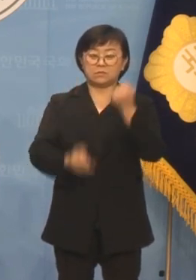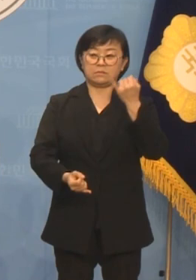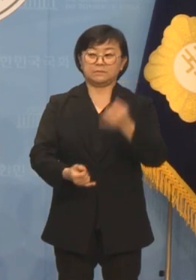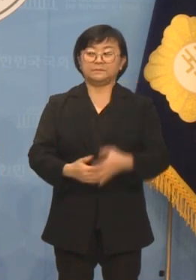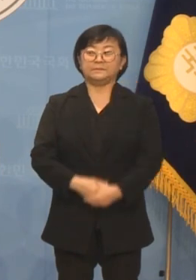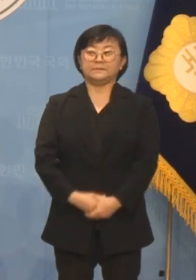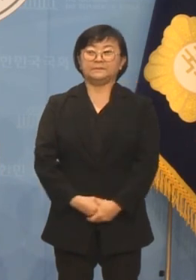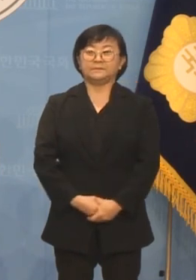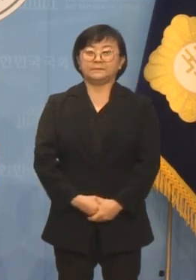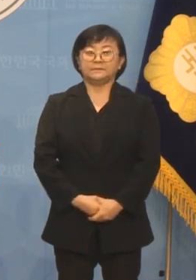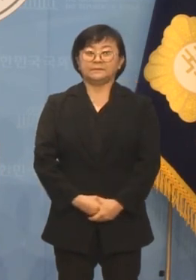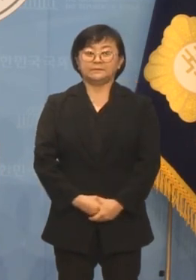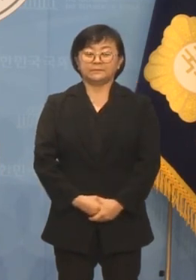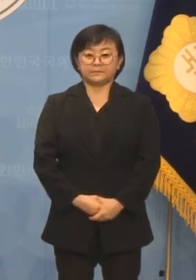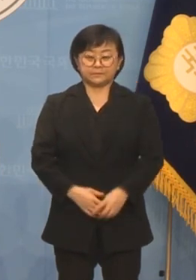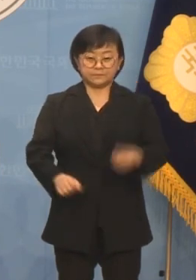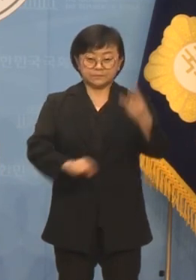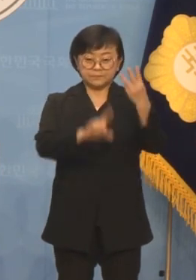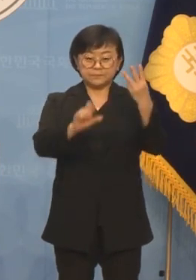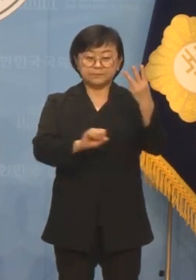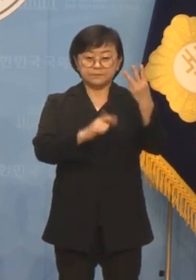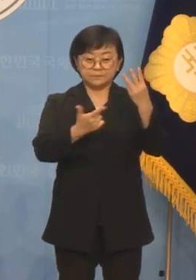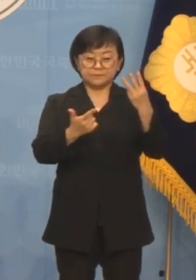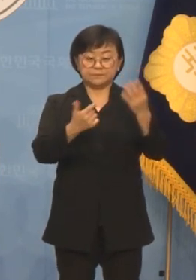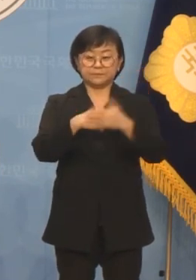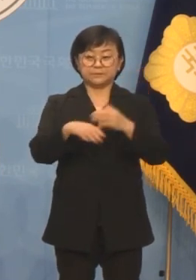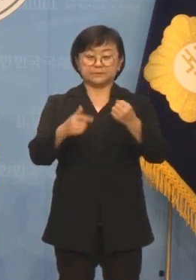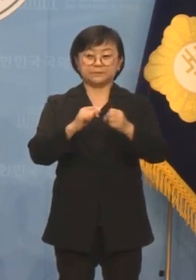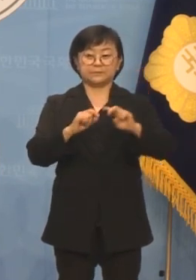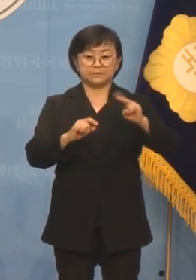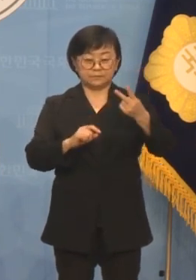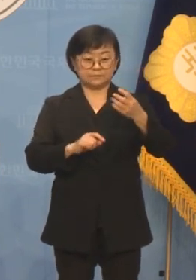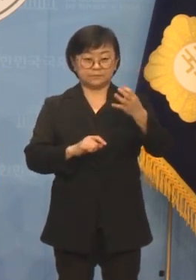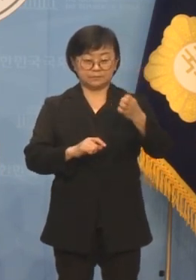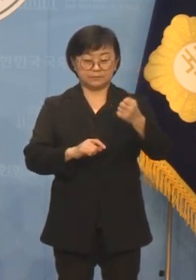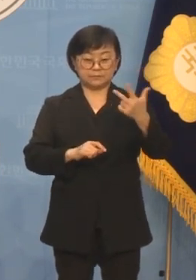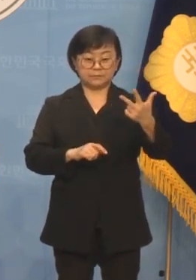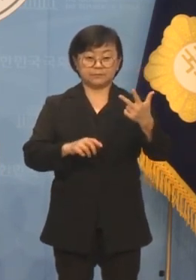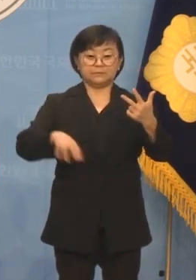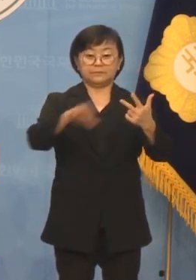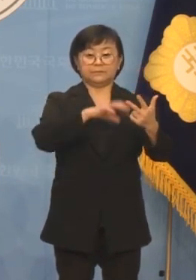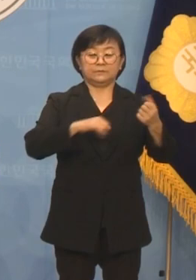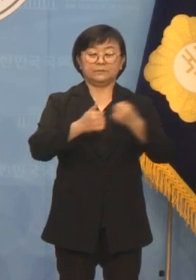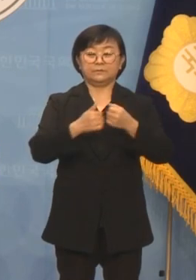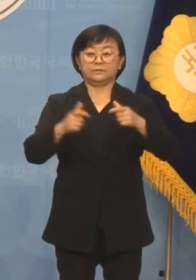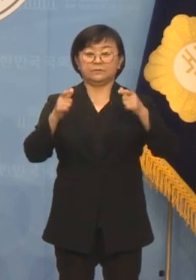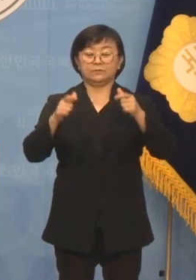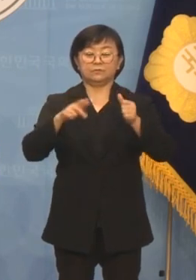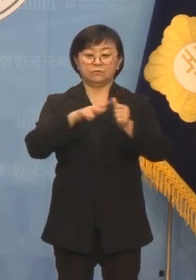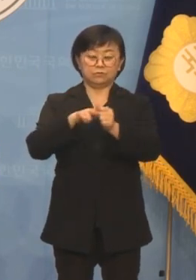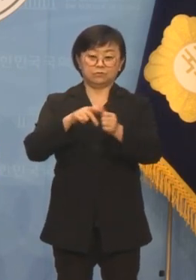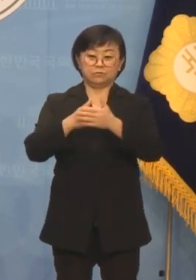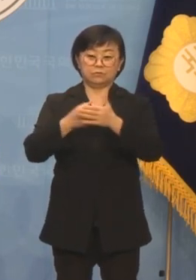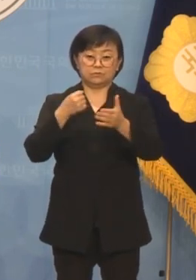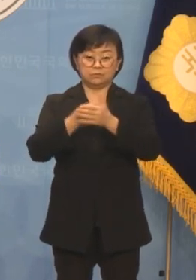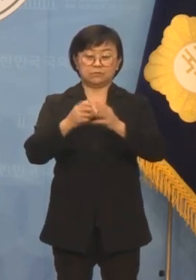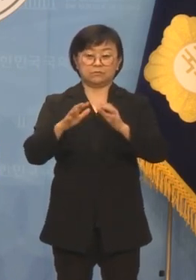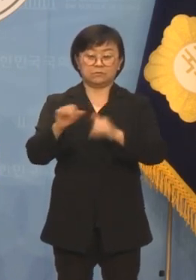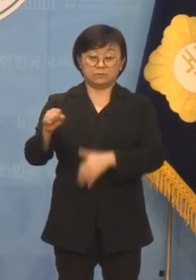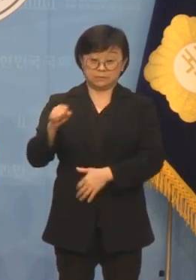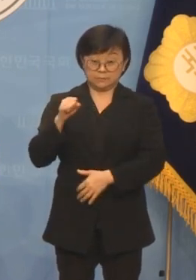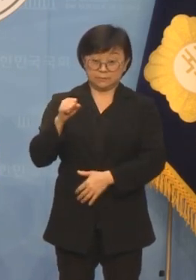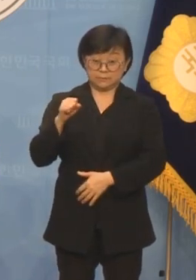것입니다. 3월 16일 기준 247곳의 지역구 후보를 확정한